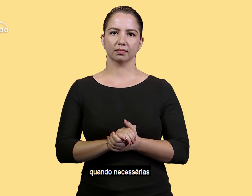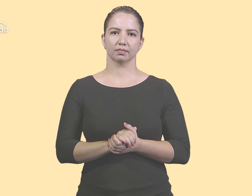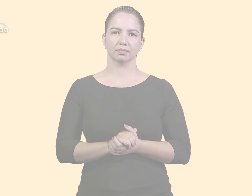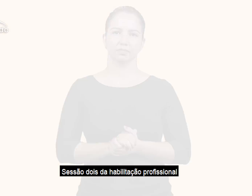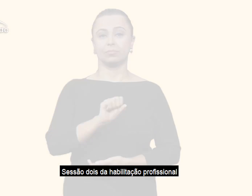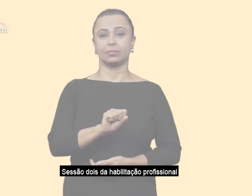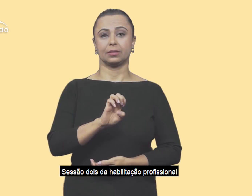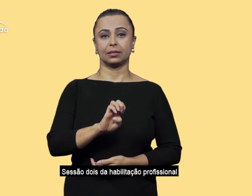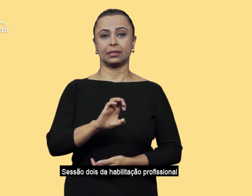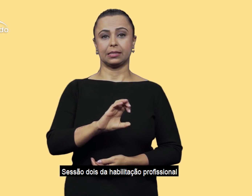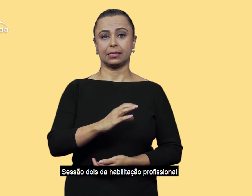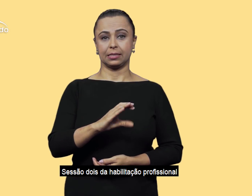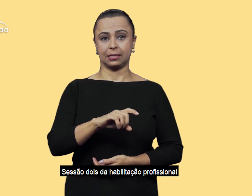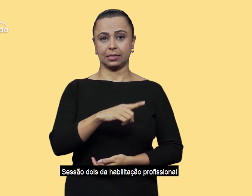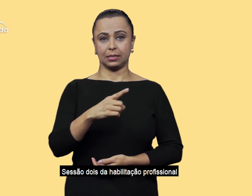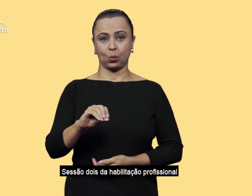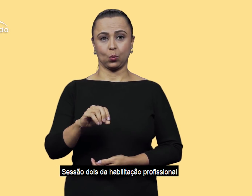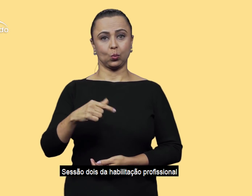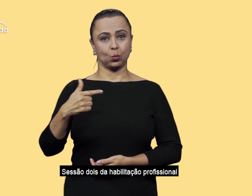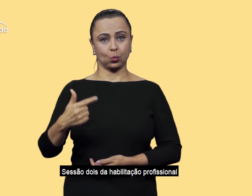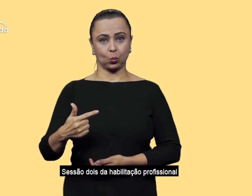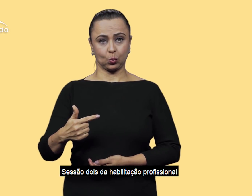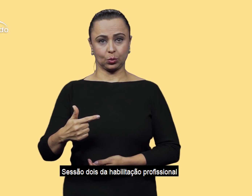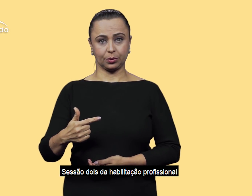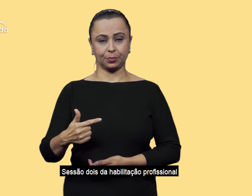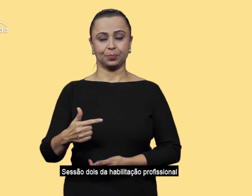se são dois da habilitação profissional